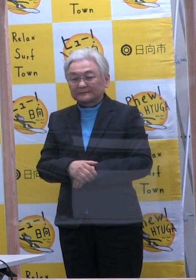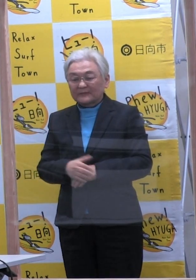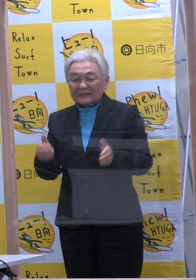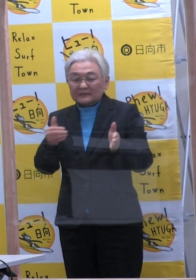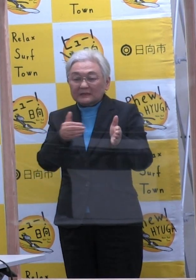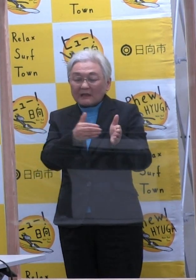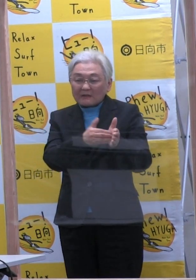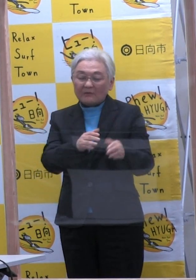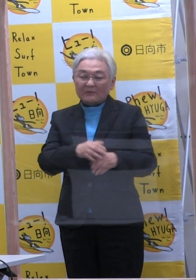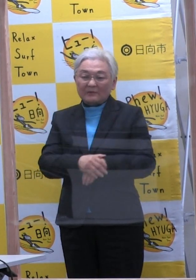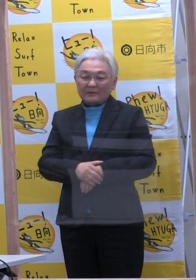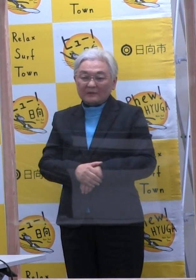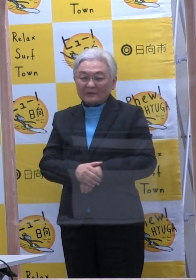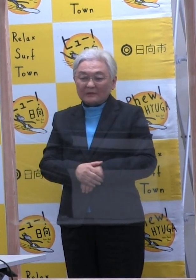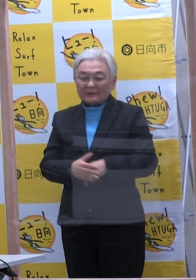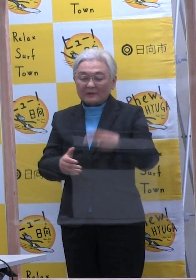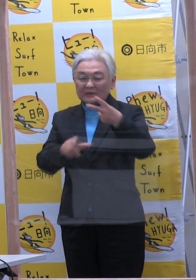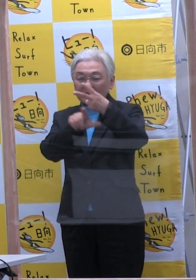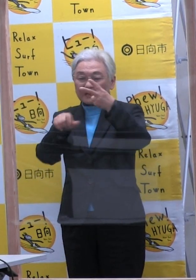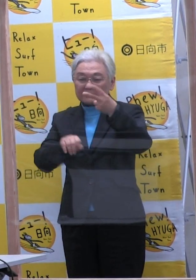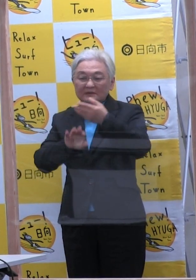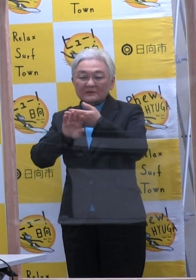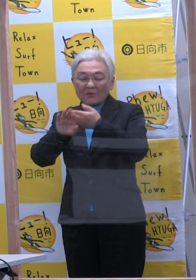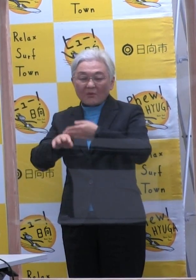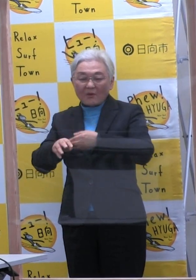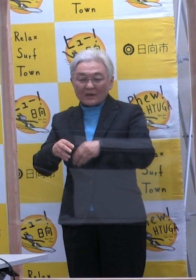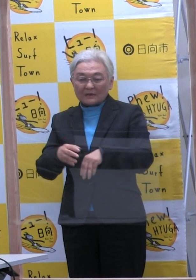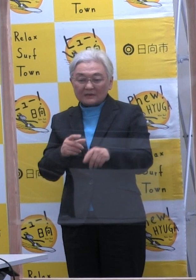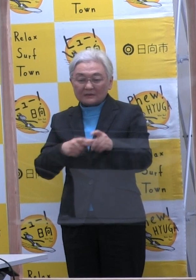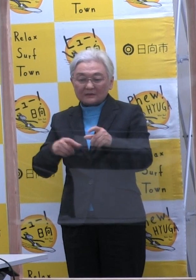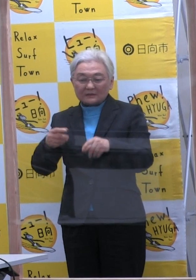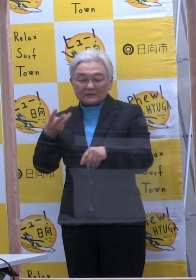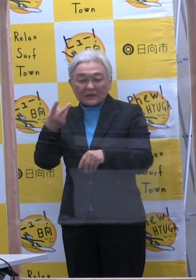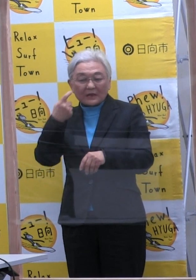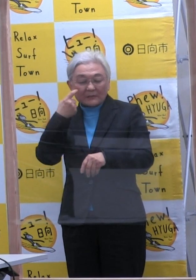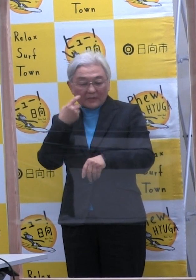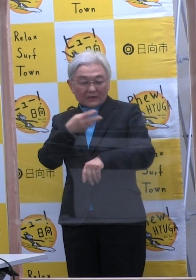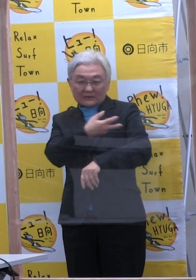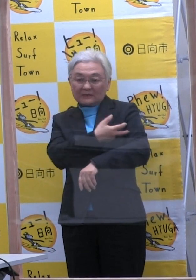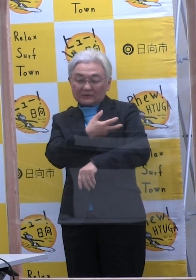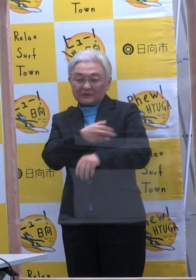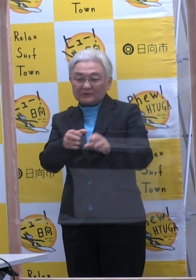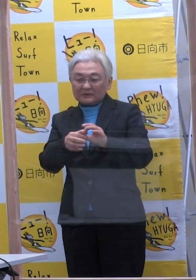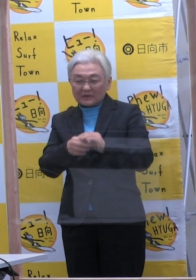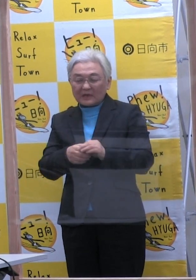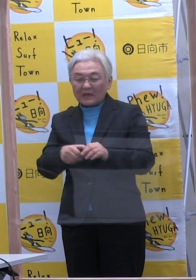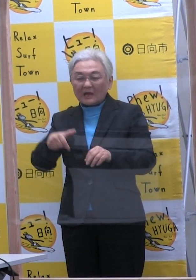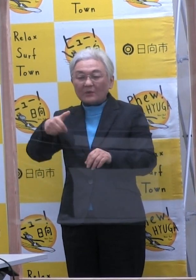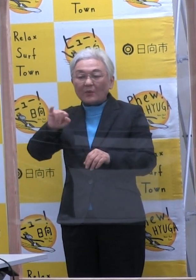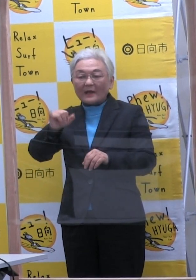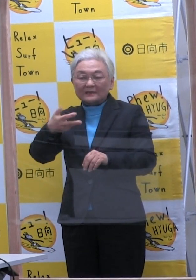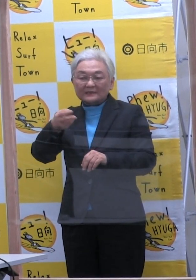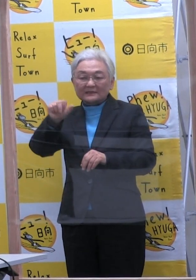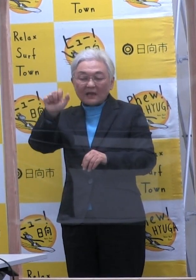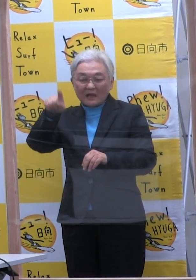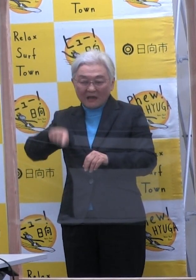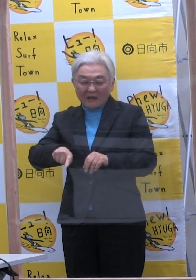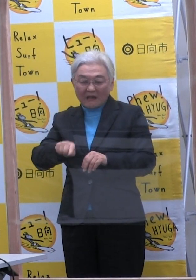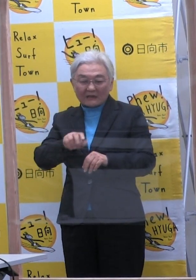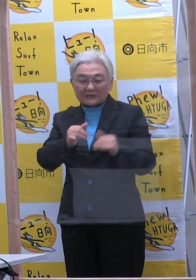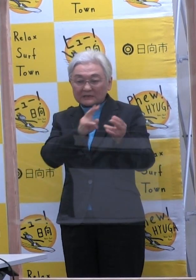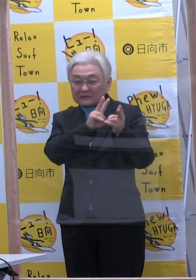最後となりますが、2月以降の追加接種ワクチンについては、ファイザー社ワクチンと比較